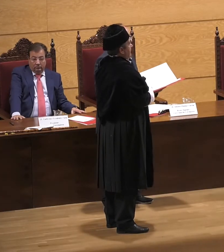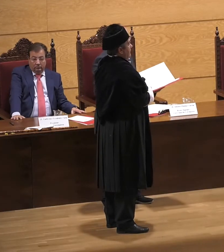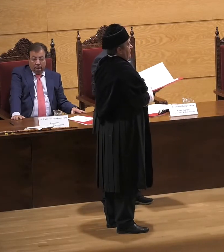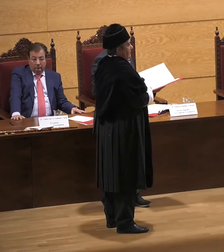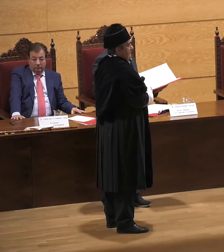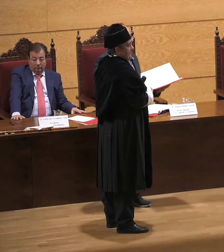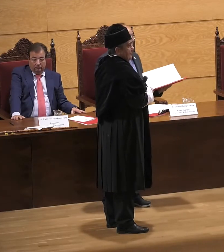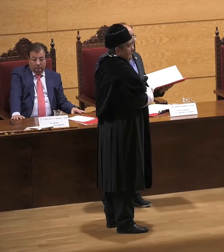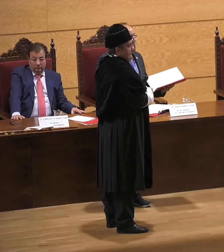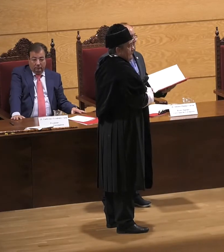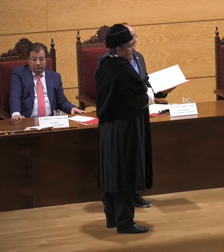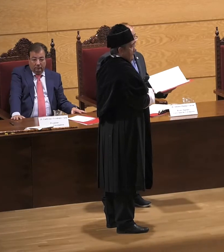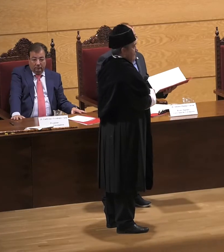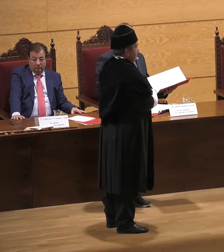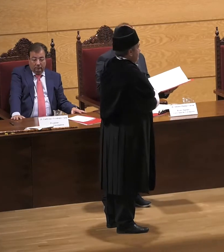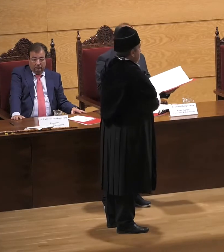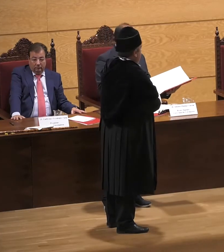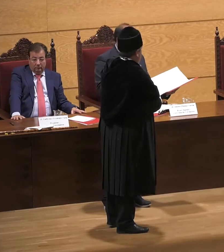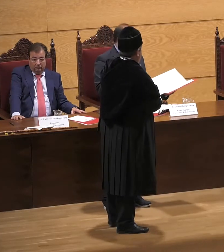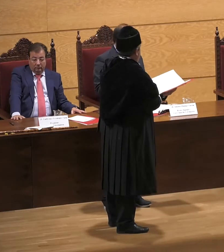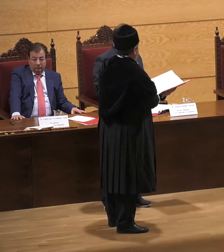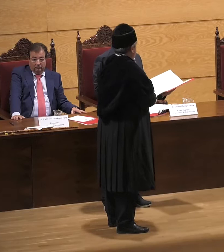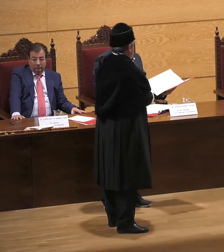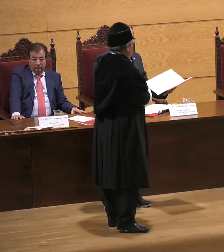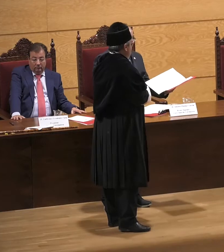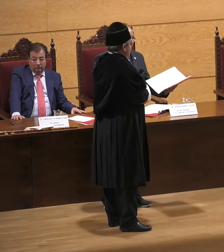don Mariano José García Sardiña.